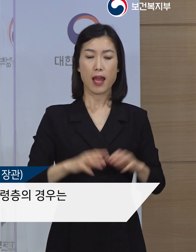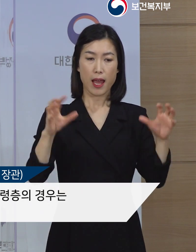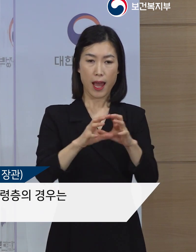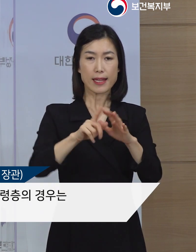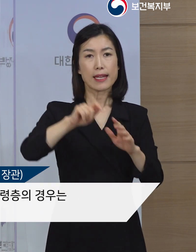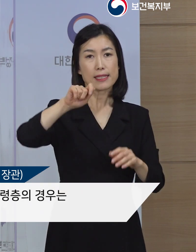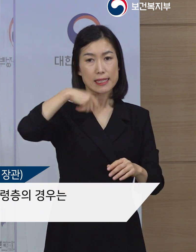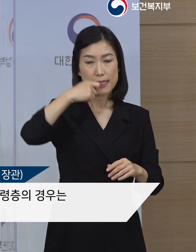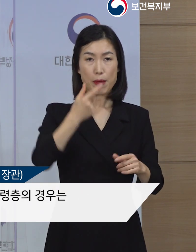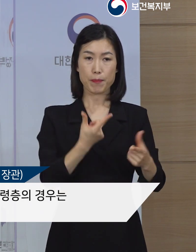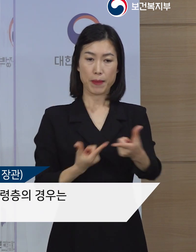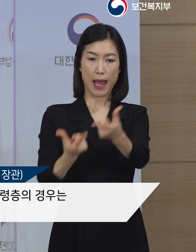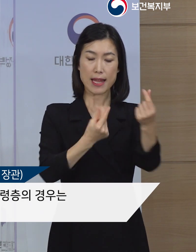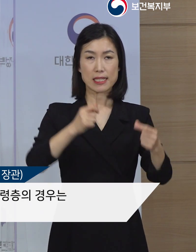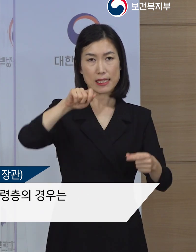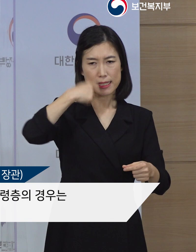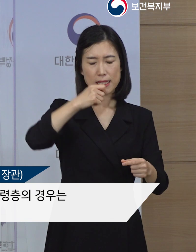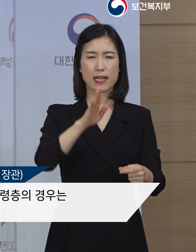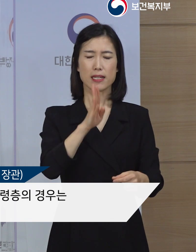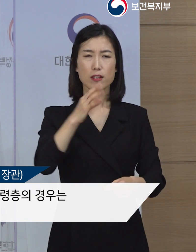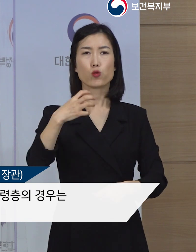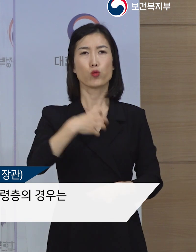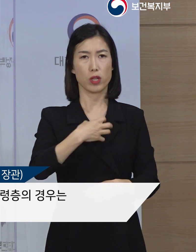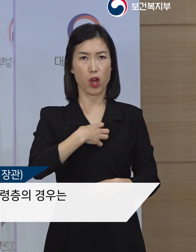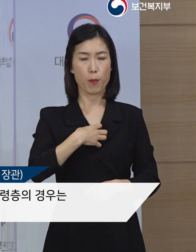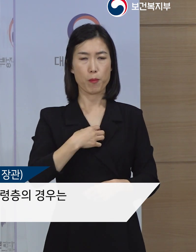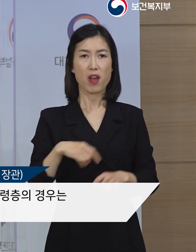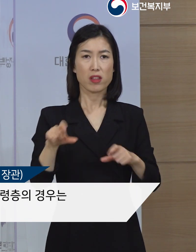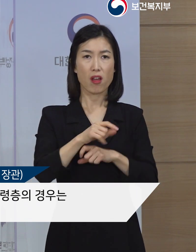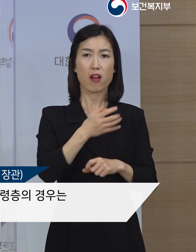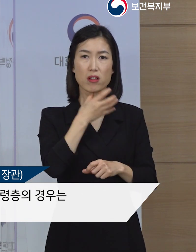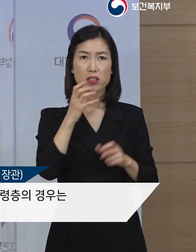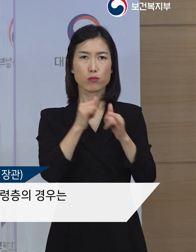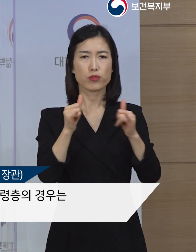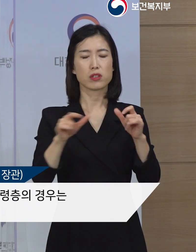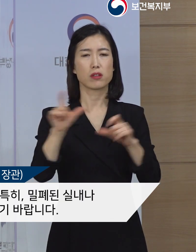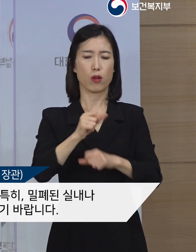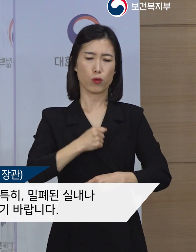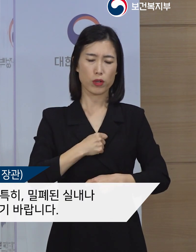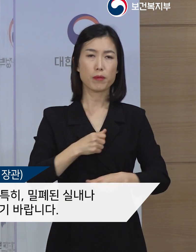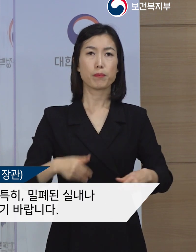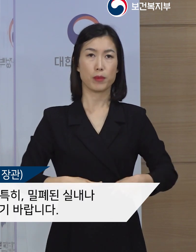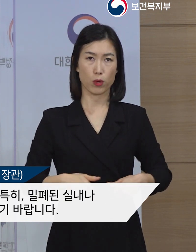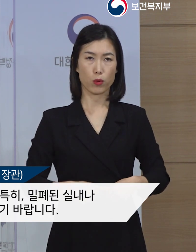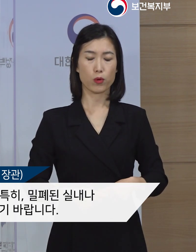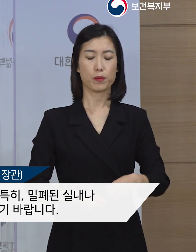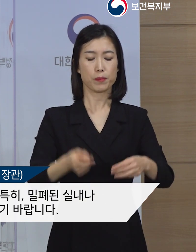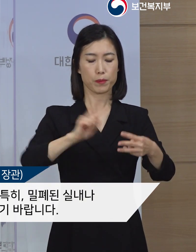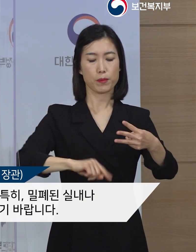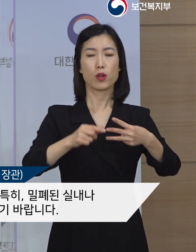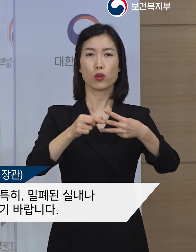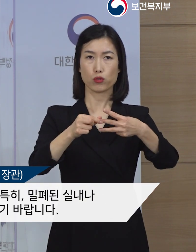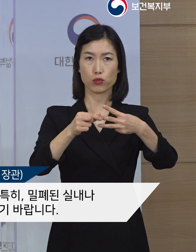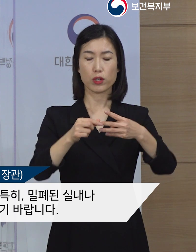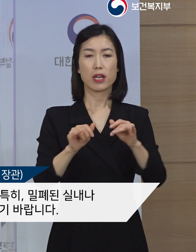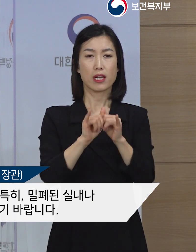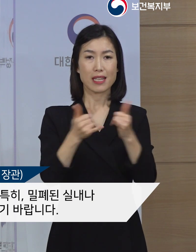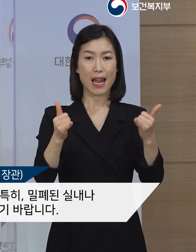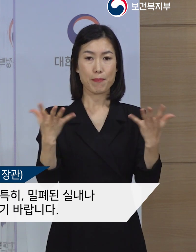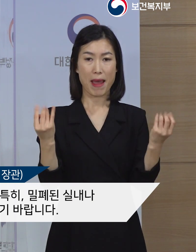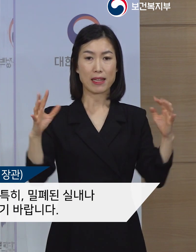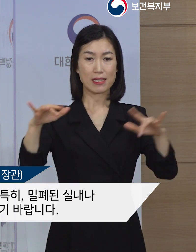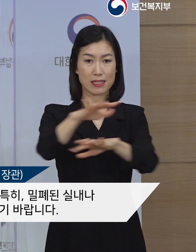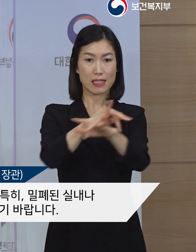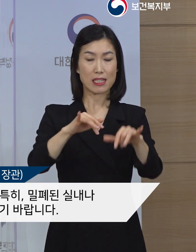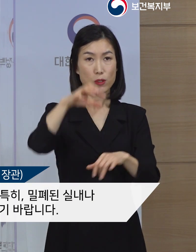모임은 대단히 위험하며 고령층의 경우는 더욱 주의하여야 합니다. 둘째, 사람들이 많이